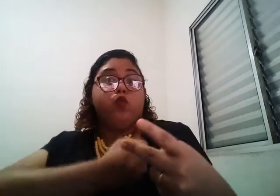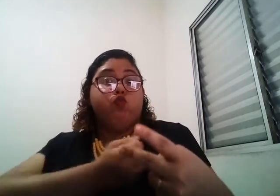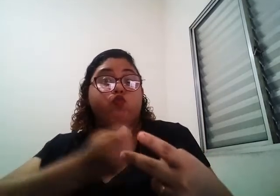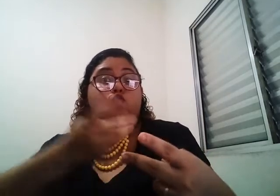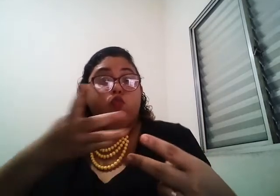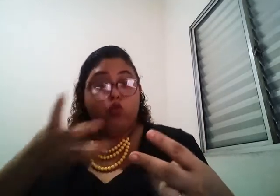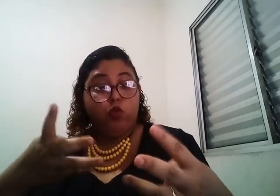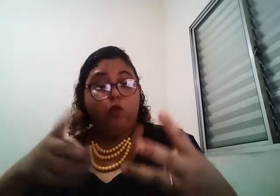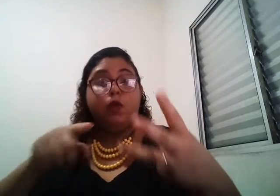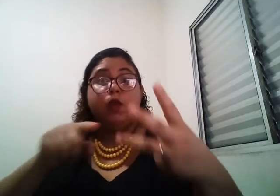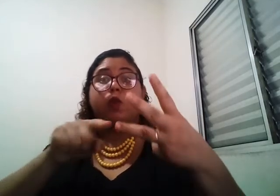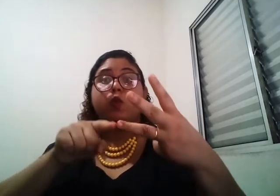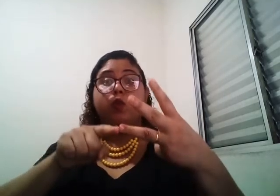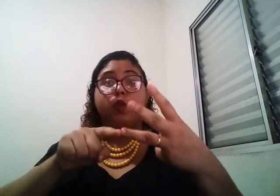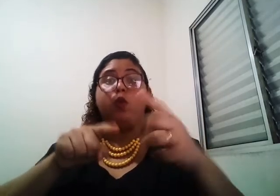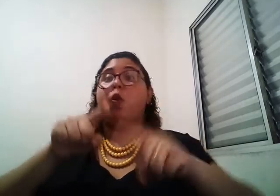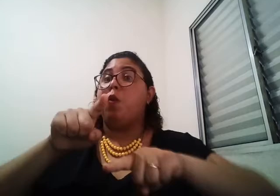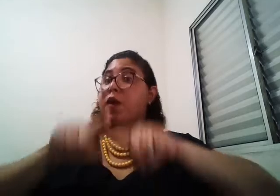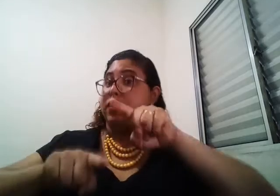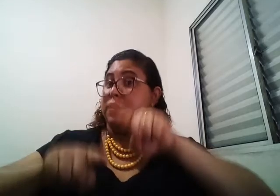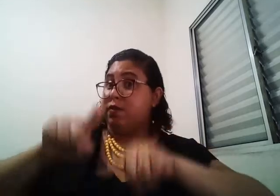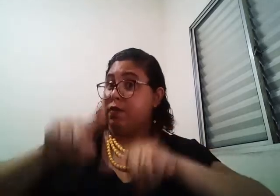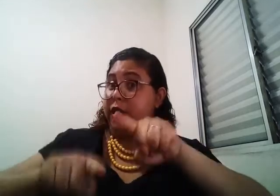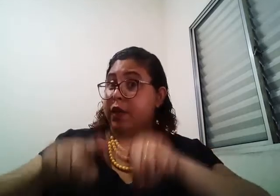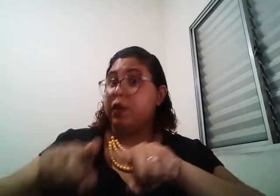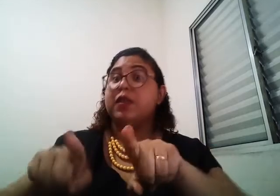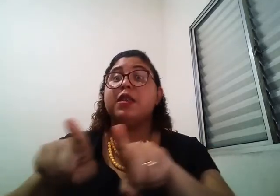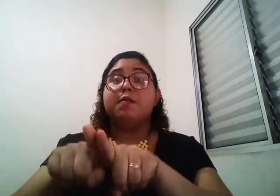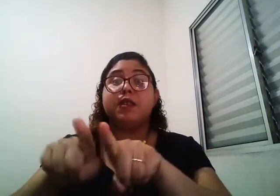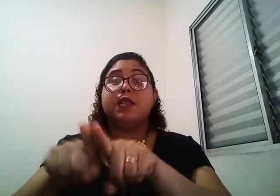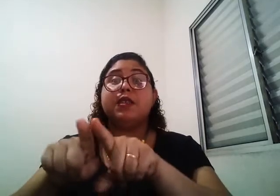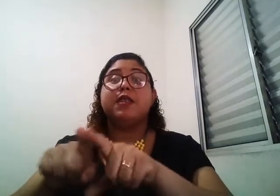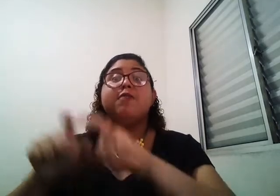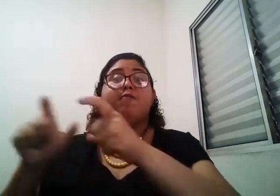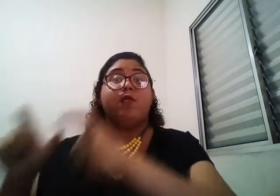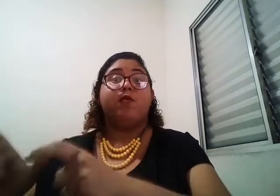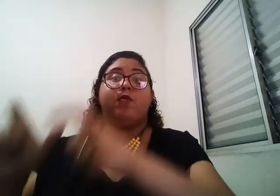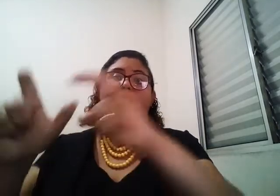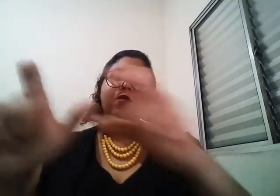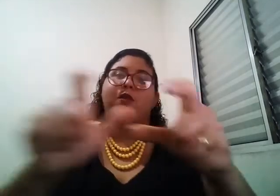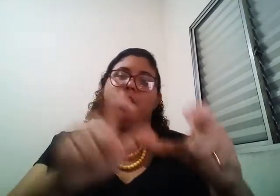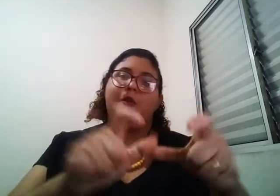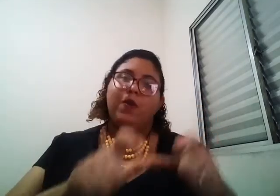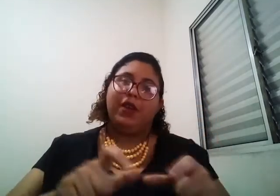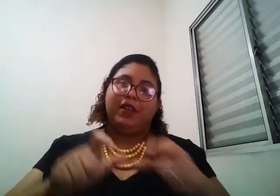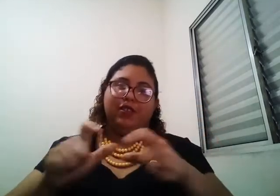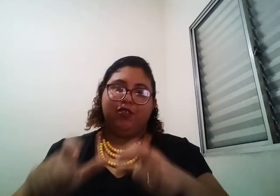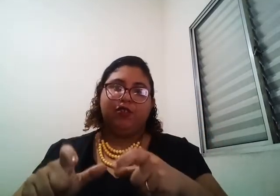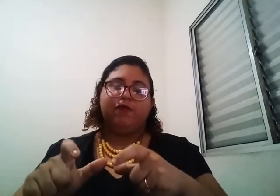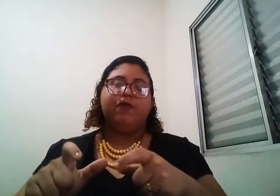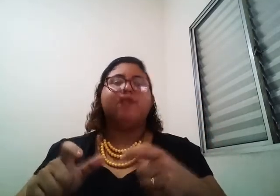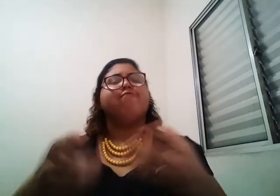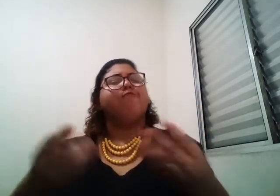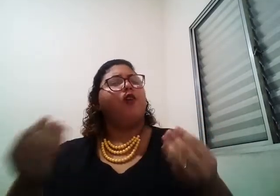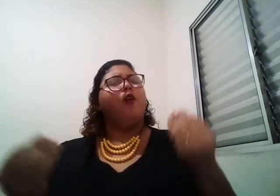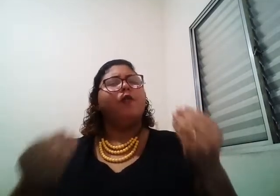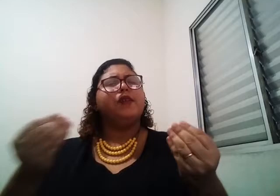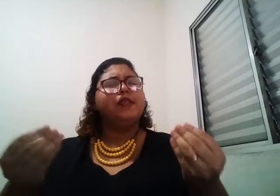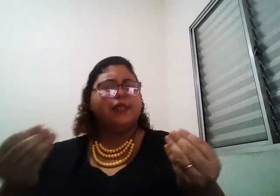verbos, eles também possuem ativos locativos, né? O que seria isso? Acho que vocês lembram que vocês estudaram sobre